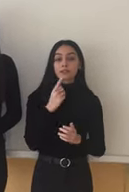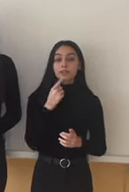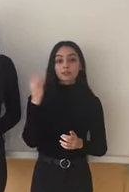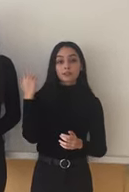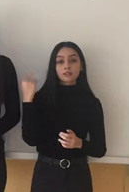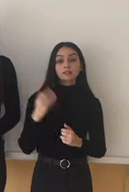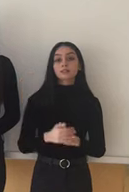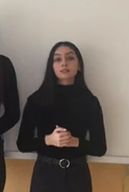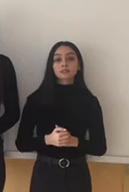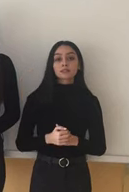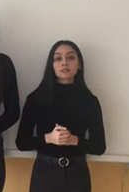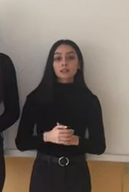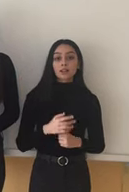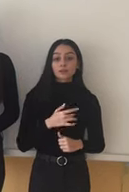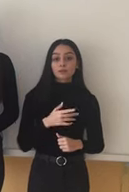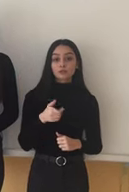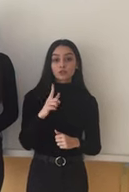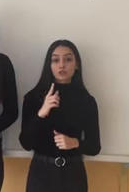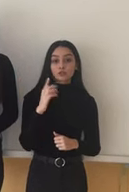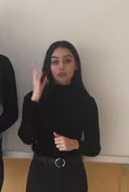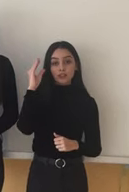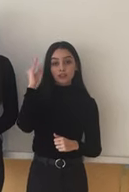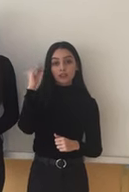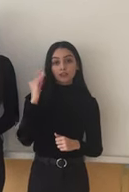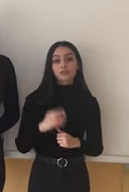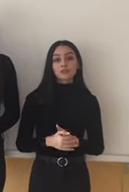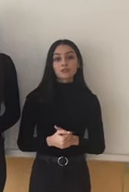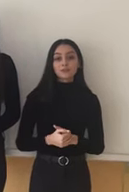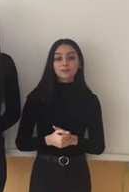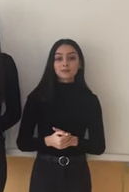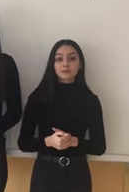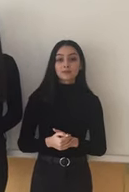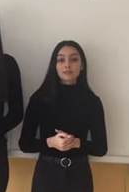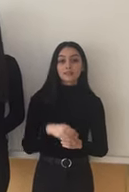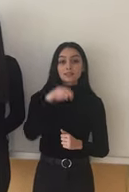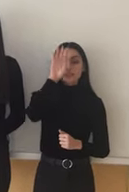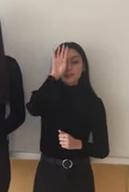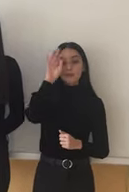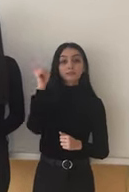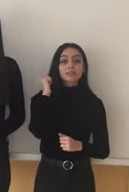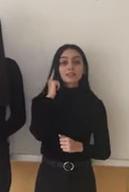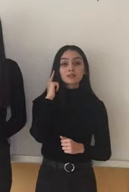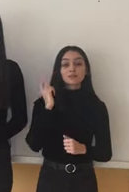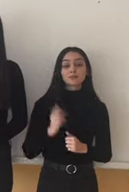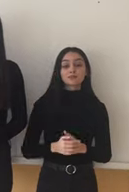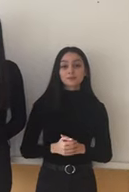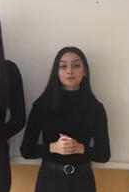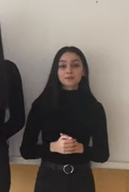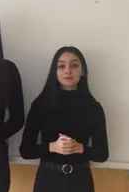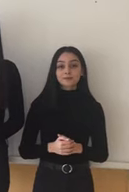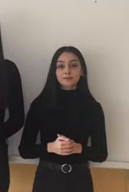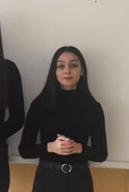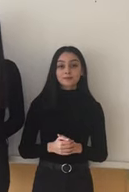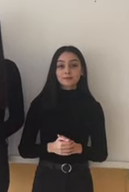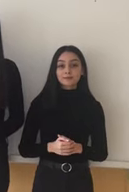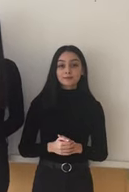fıstıkların arkasından. Kalbinin vuruşundan anlıyorum. İstanbul'u dinliyorum.